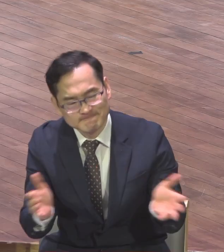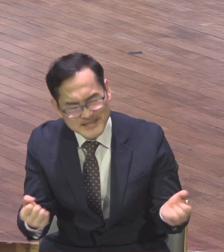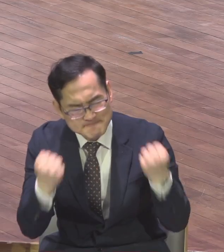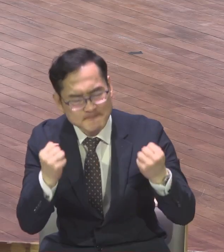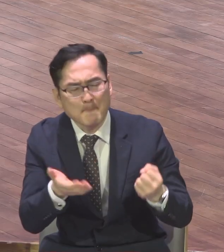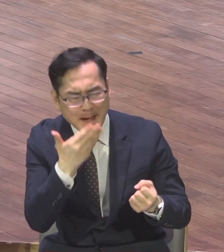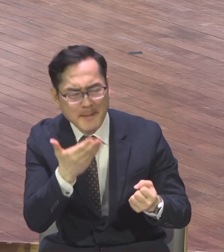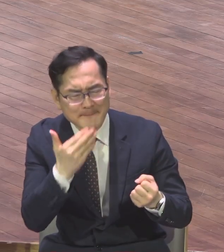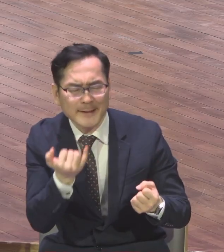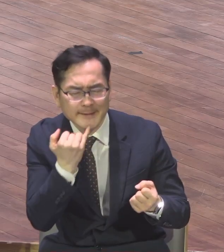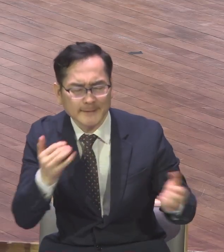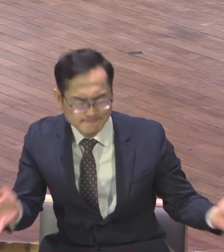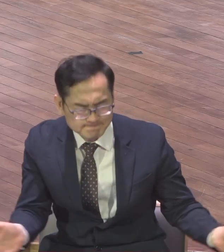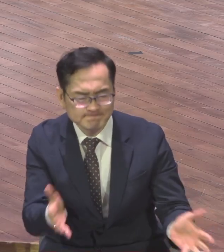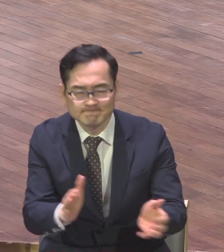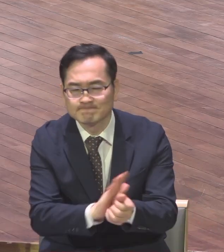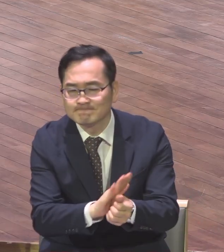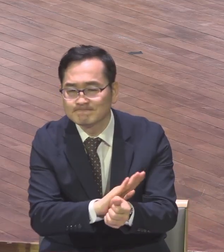격려해주고,